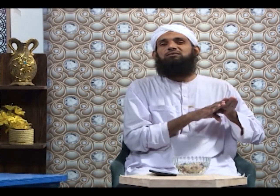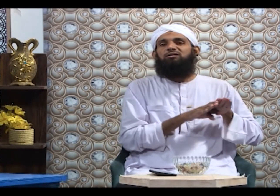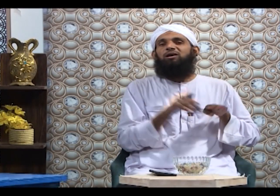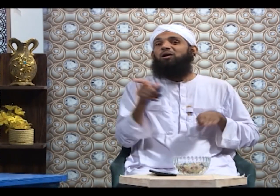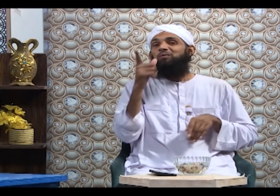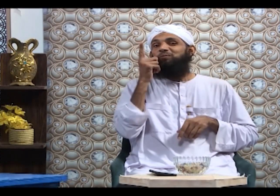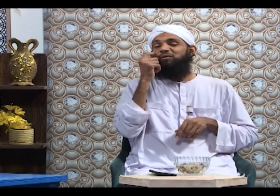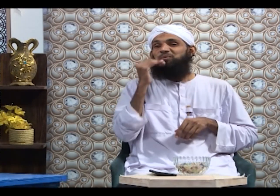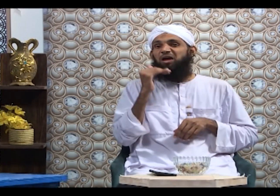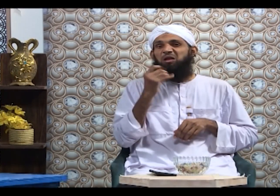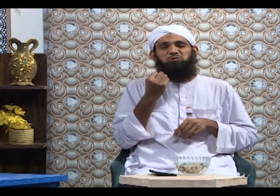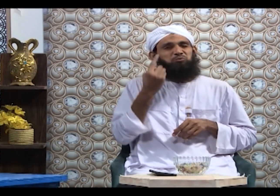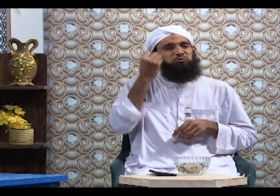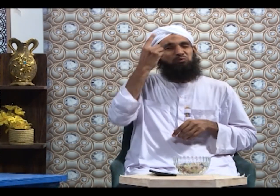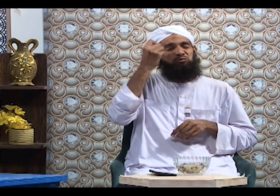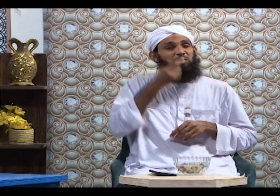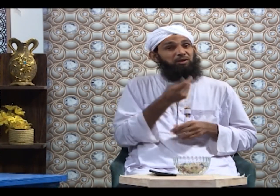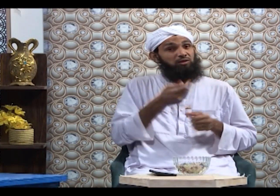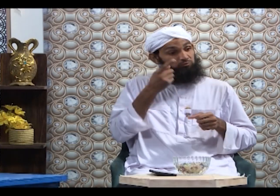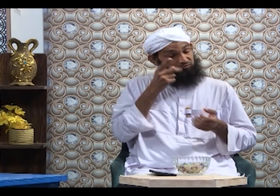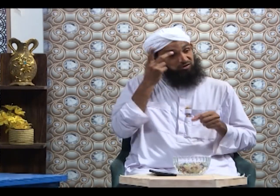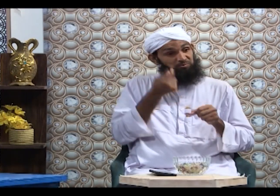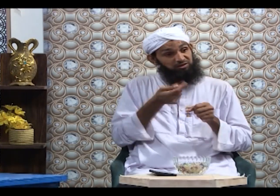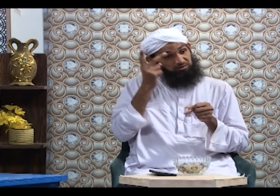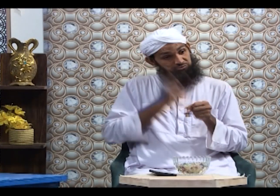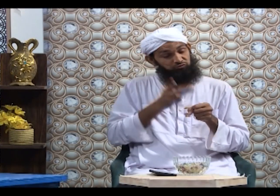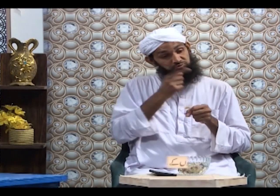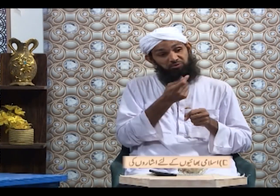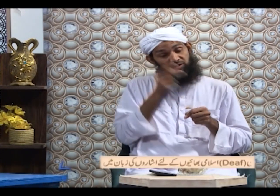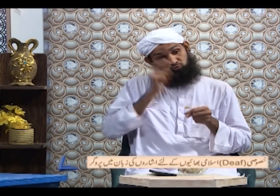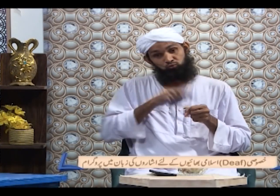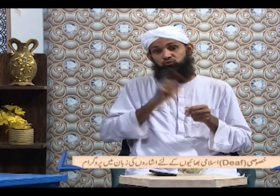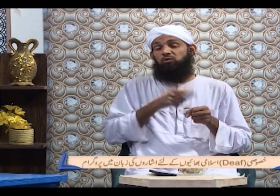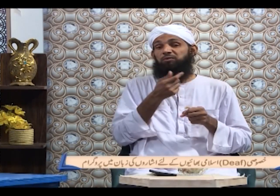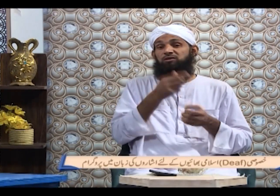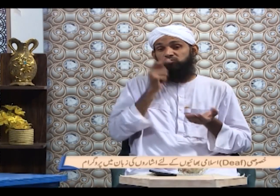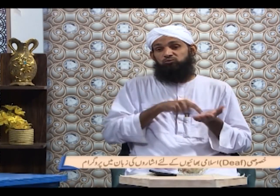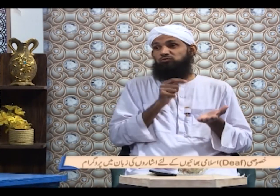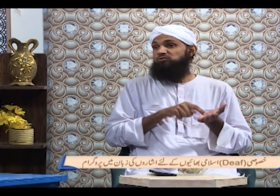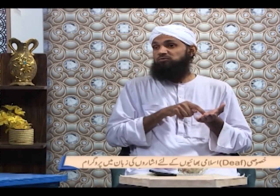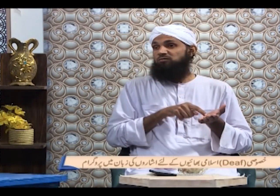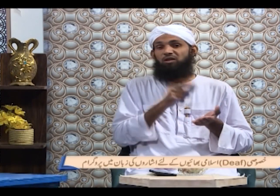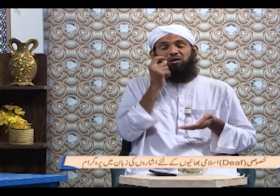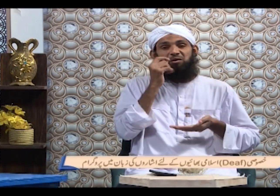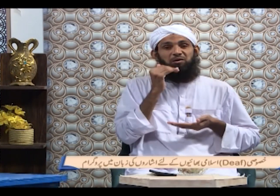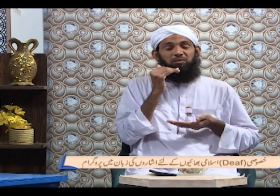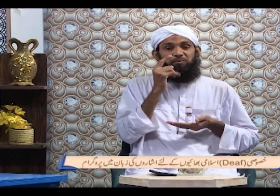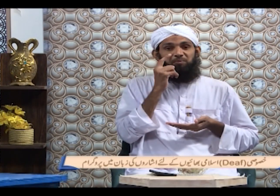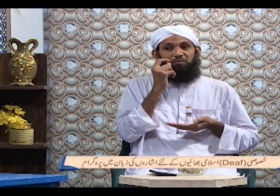بھی جب پیسے نہ ملے تو بیٹے نے تیش میں آ کر خنجر کے پے در پہ وار کیے اور ماں کو وہیں قتل کر دیا۔ حالانکہ